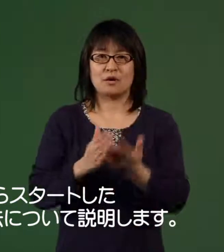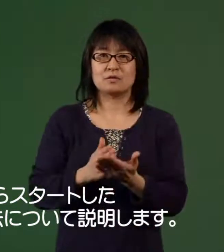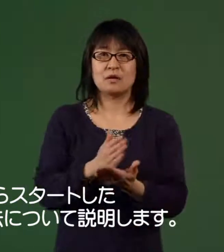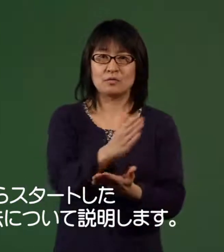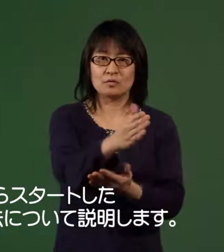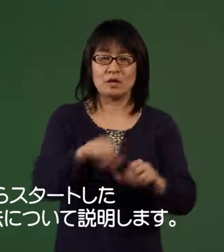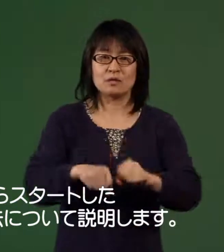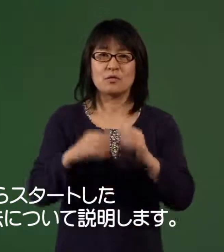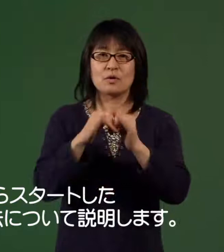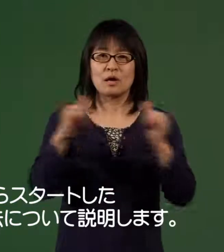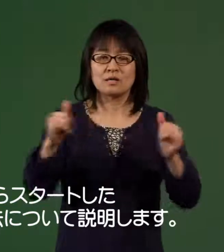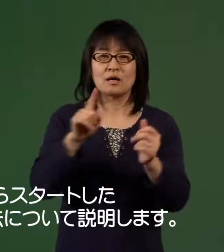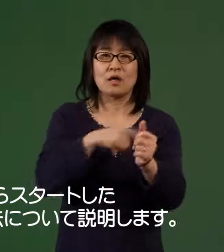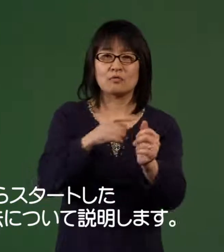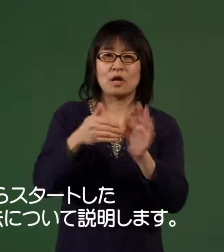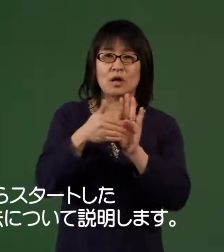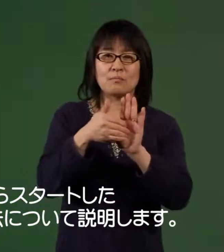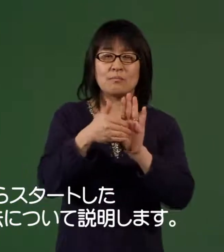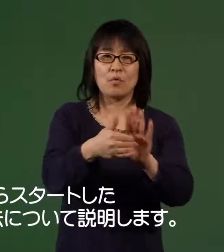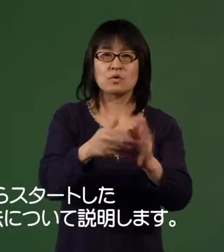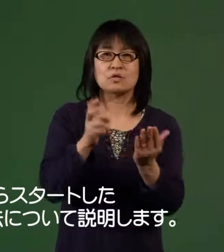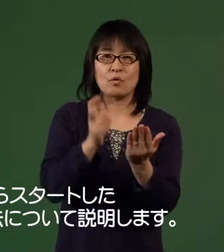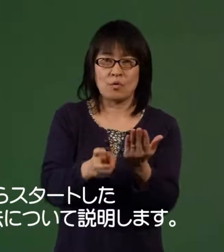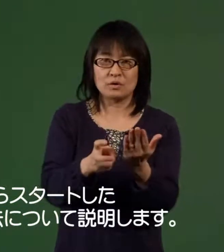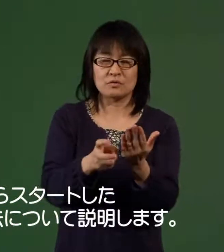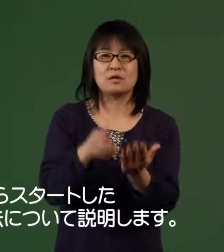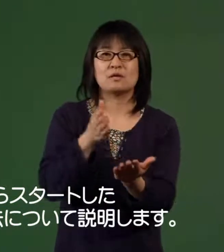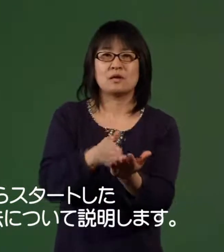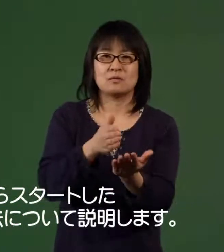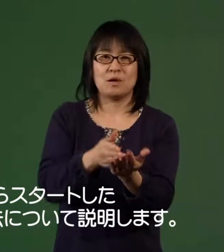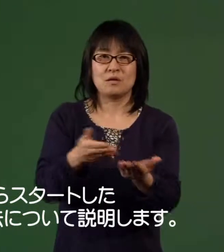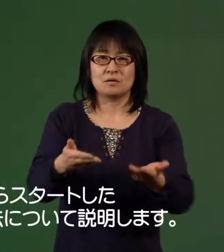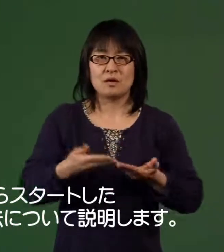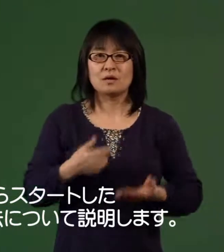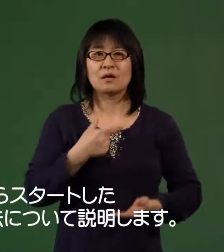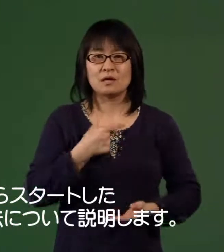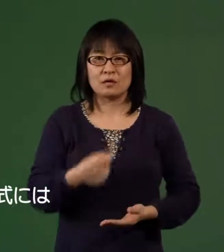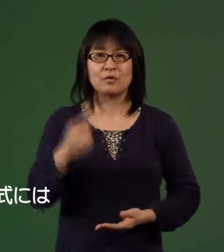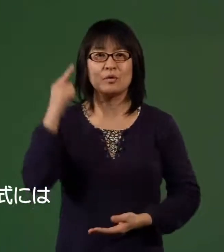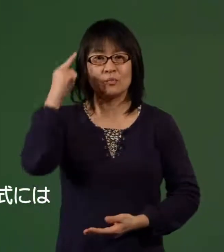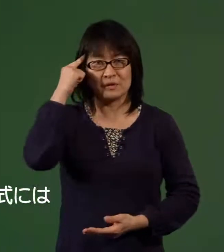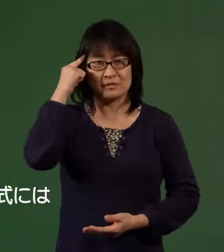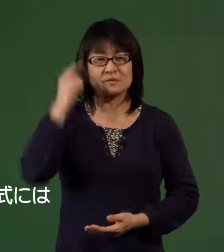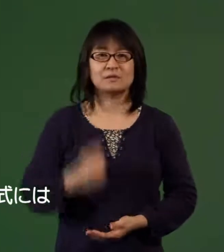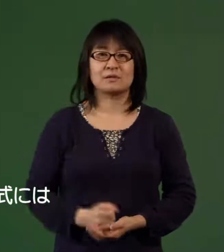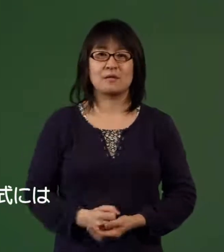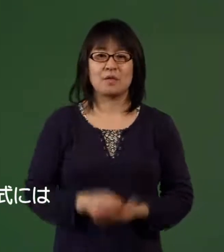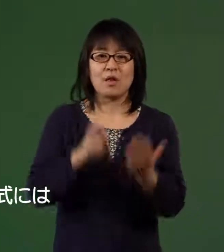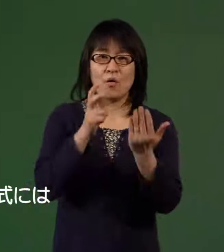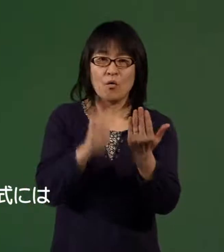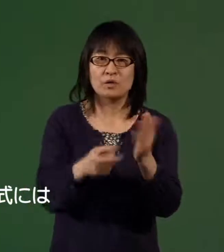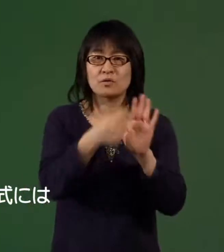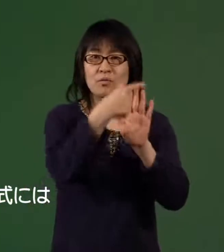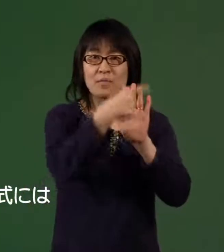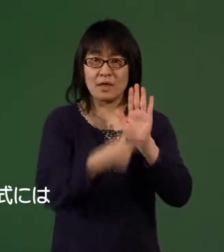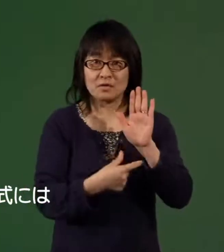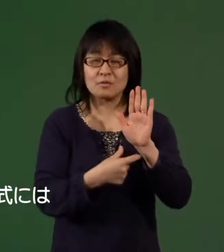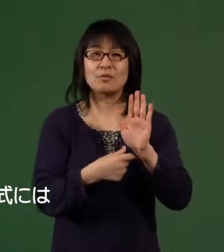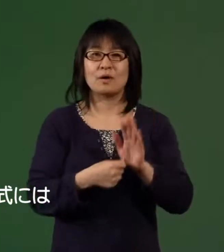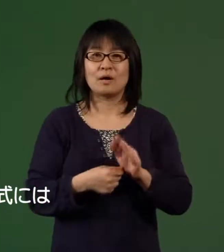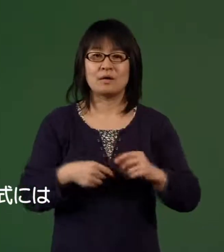た障害者虐待防止法についてご説明をさせていただきますまずは法律の名称ですが